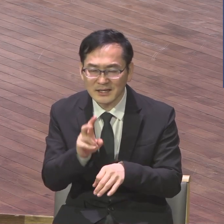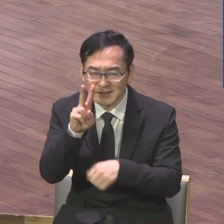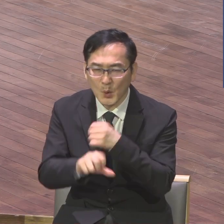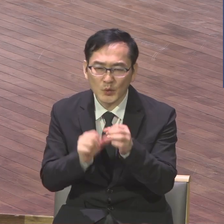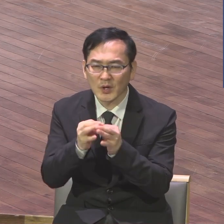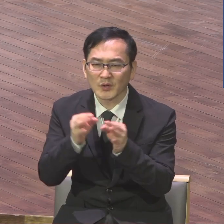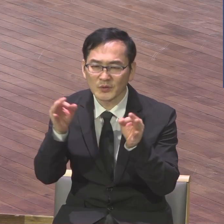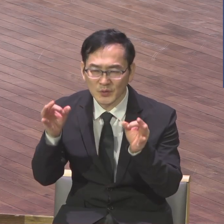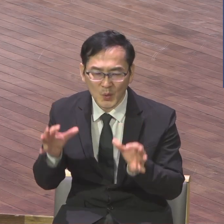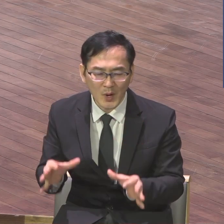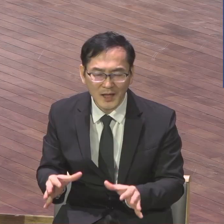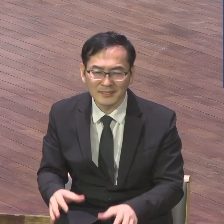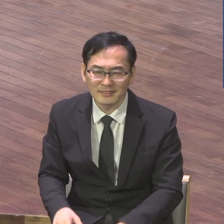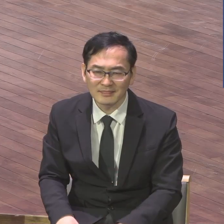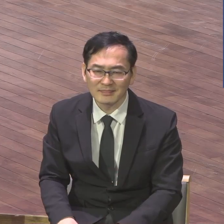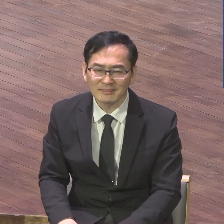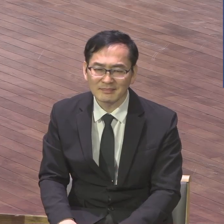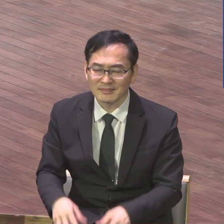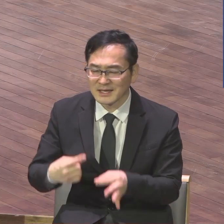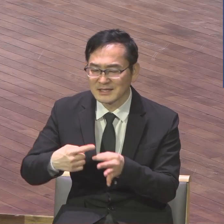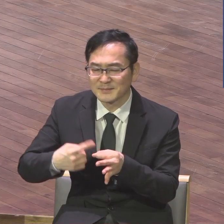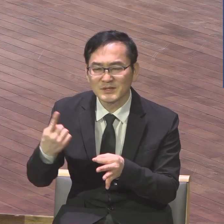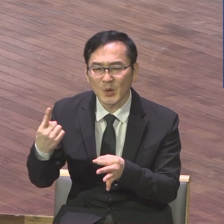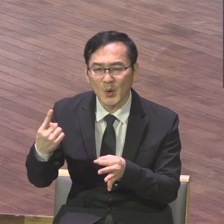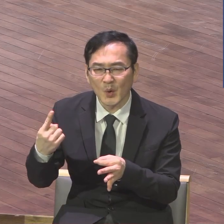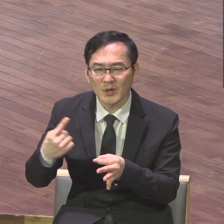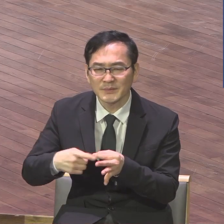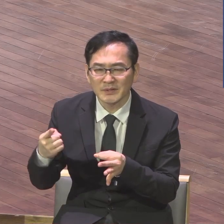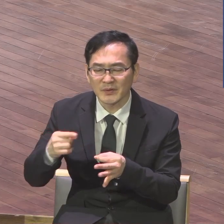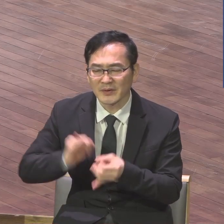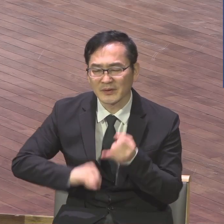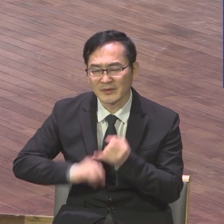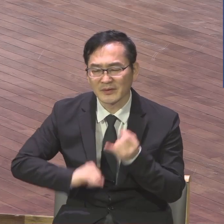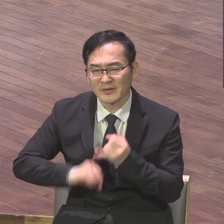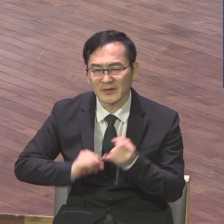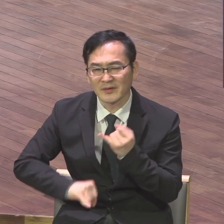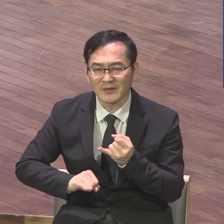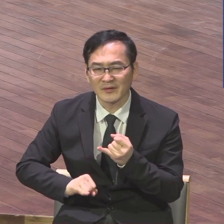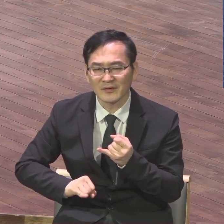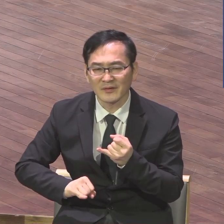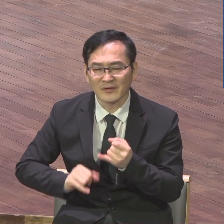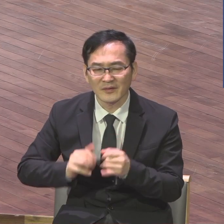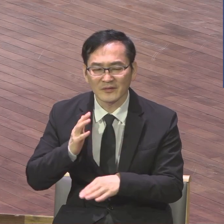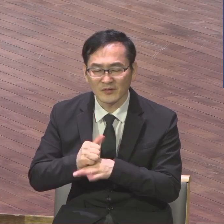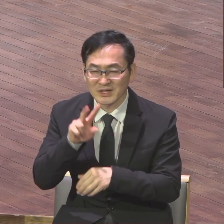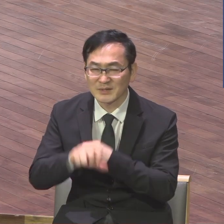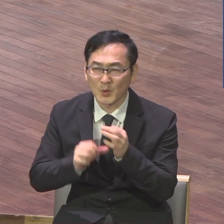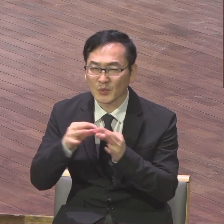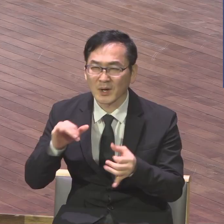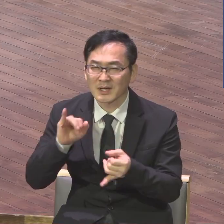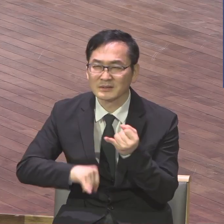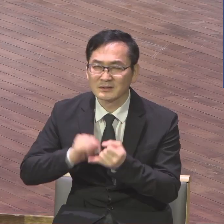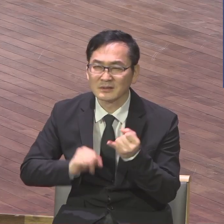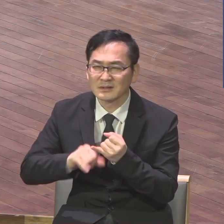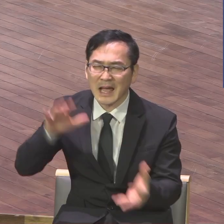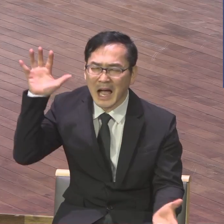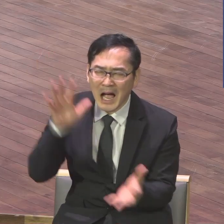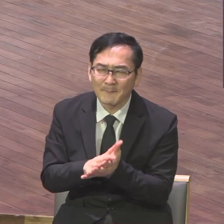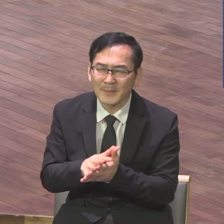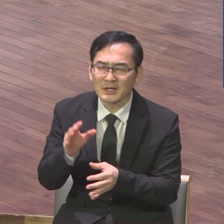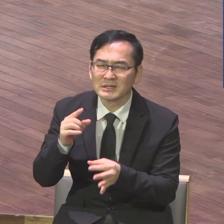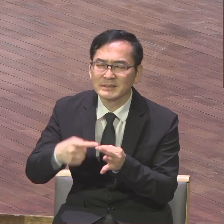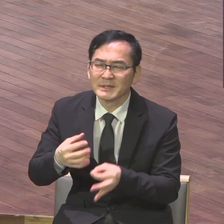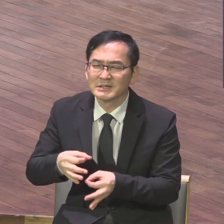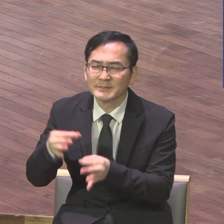그래서 11조 들고 왔어. 25년 때 먹은 11조 다 한 번에 들고 와가지고 목사님께 기도 한번